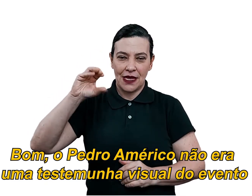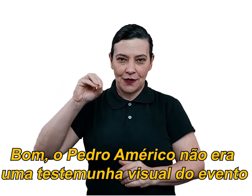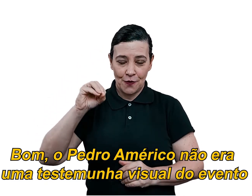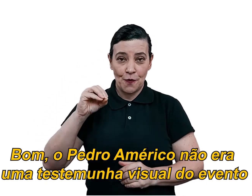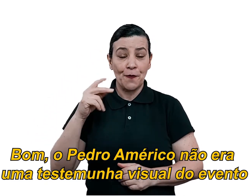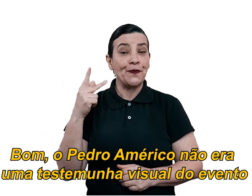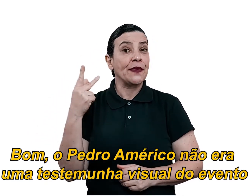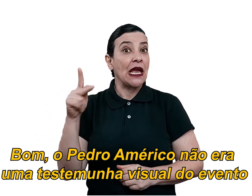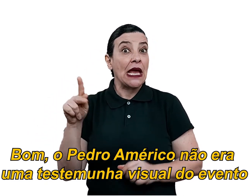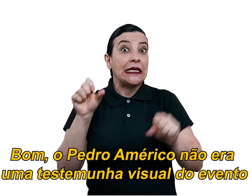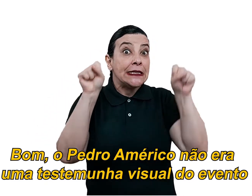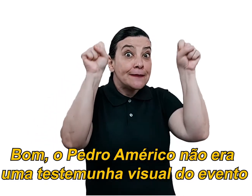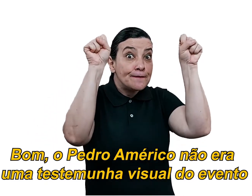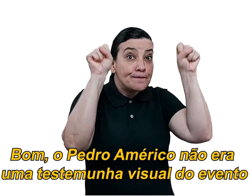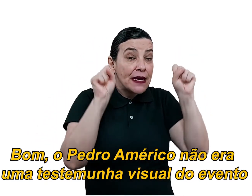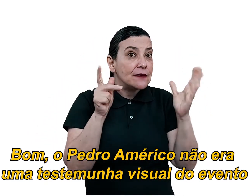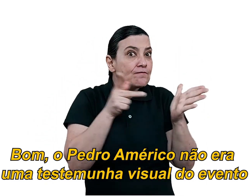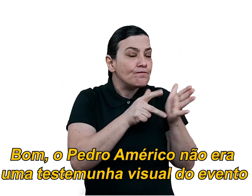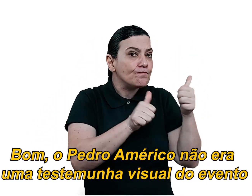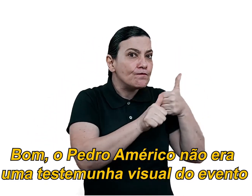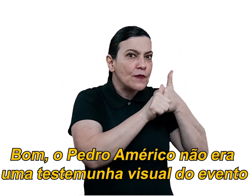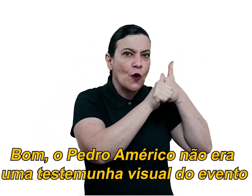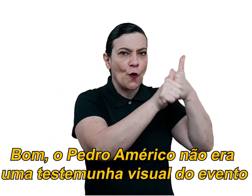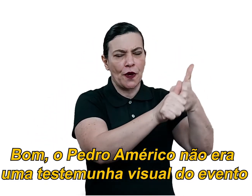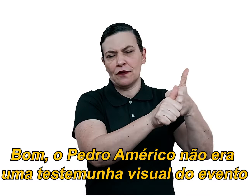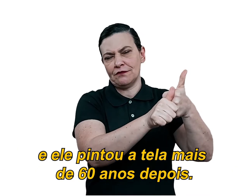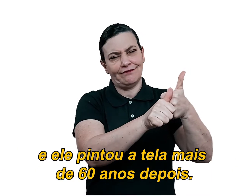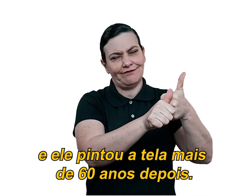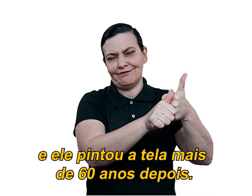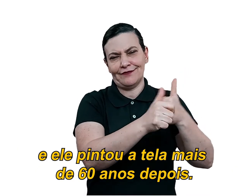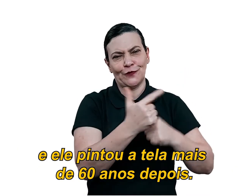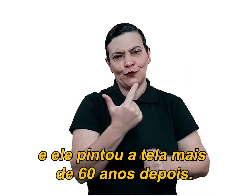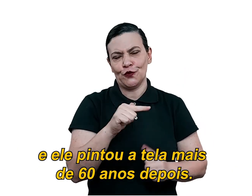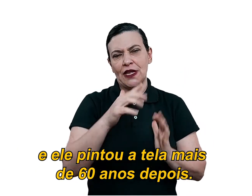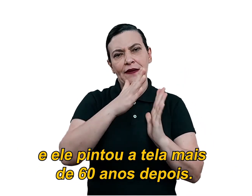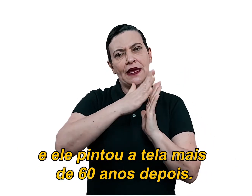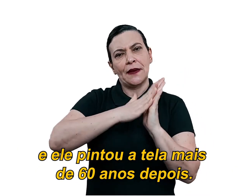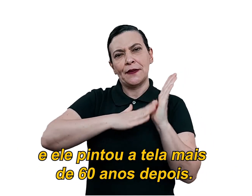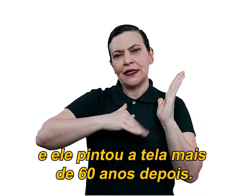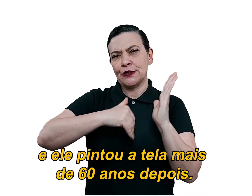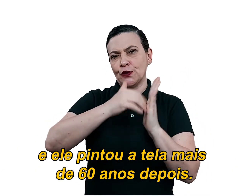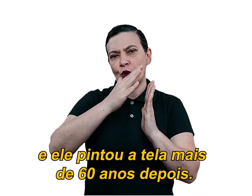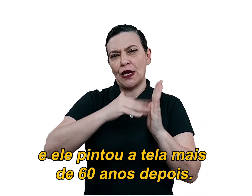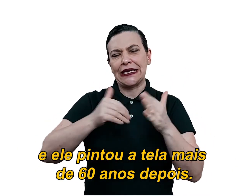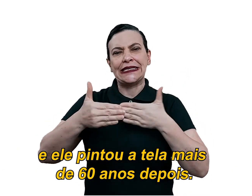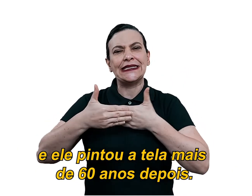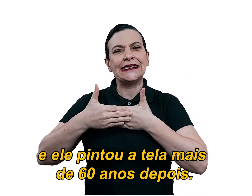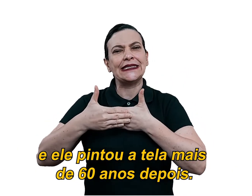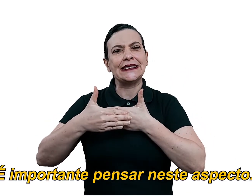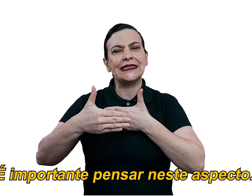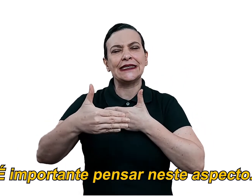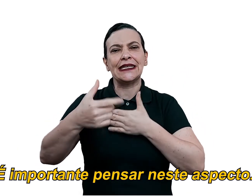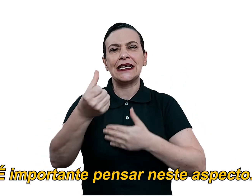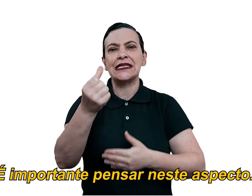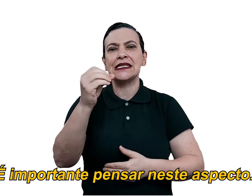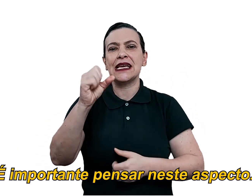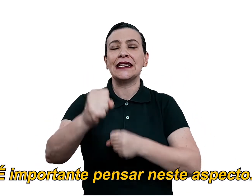não era uma testemunha visual, né, do evento, e ele pintou a tela mais de 60 anos depois, né, é importante pensar